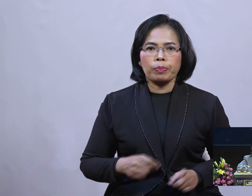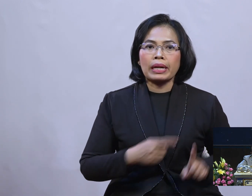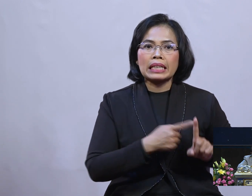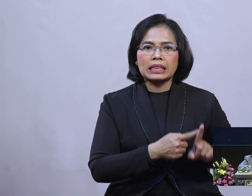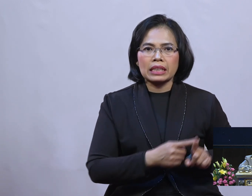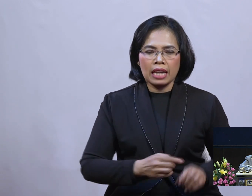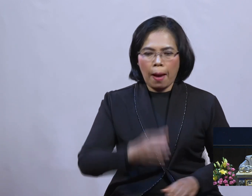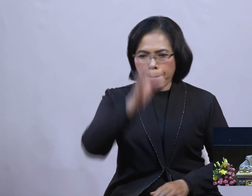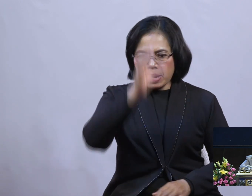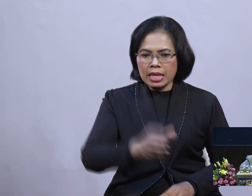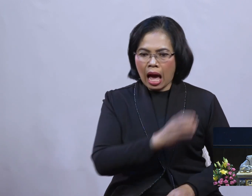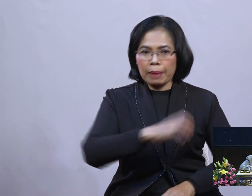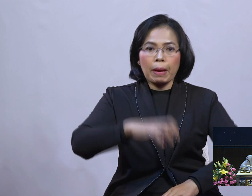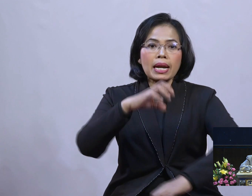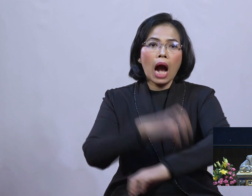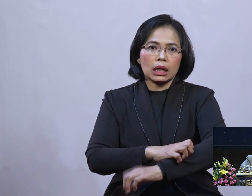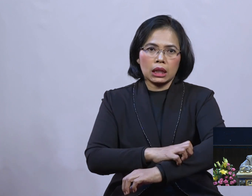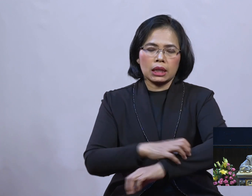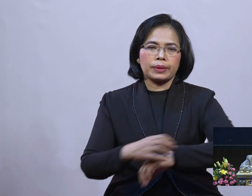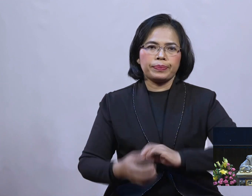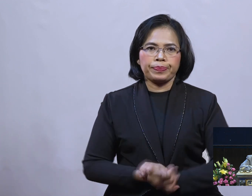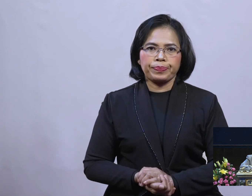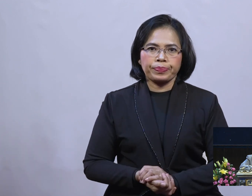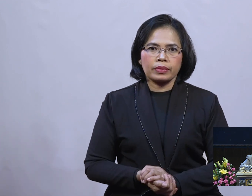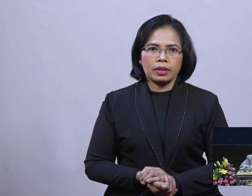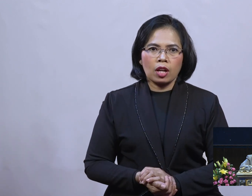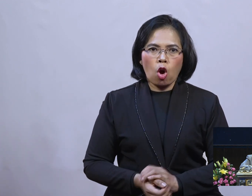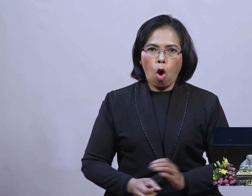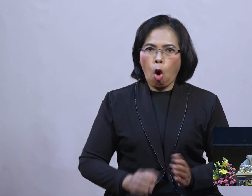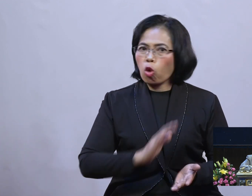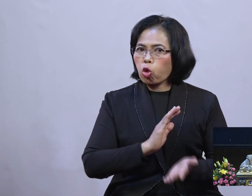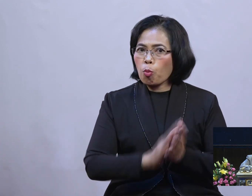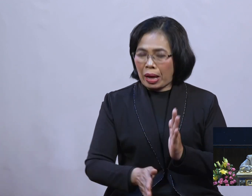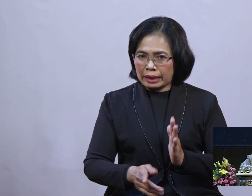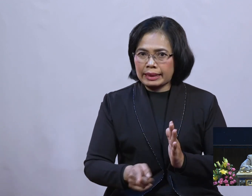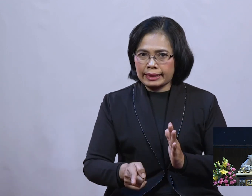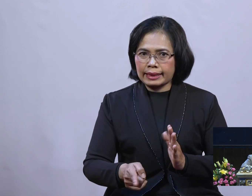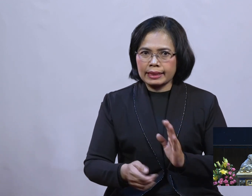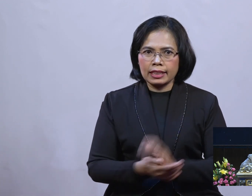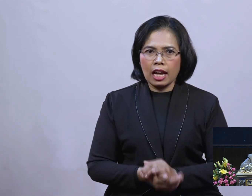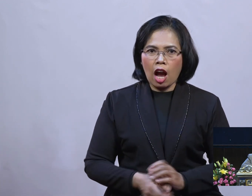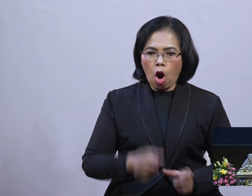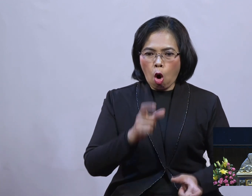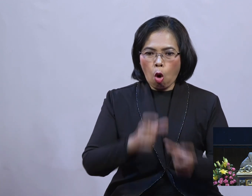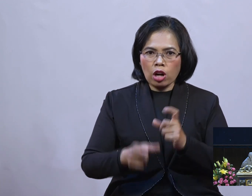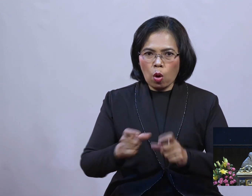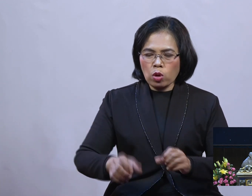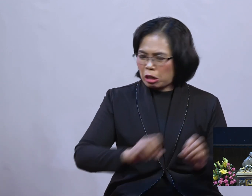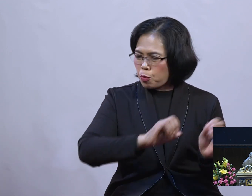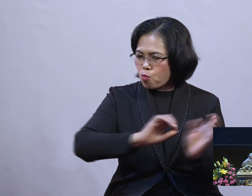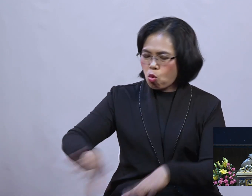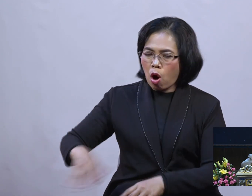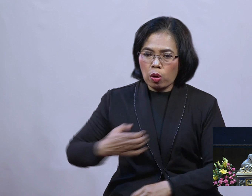dagingnya orang yang otomatis sudah menyalibkan dagingnya membuang egonya akan menjadi orang-orang yang dipimpin oleh roh